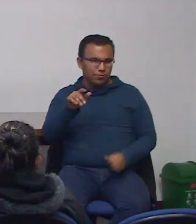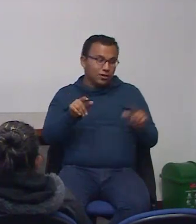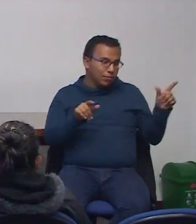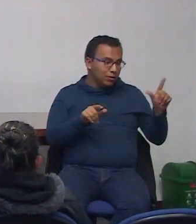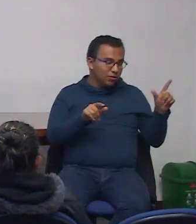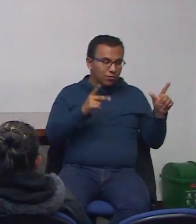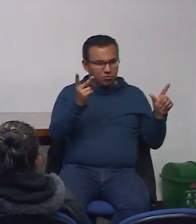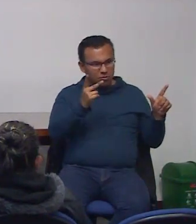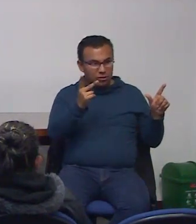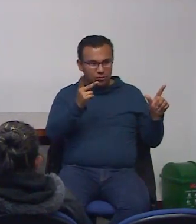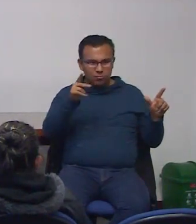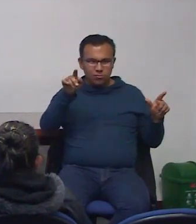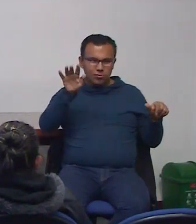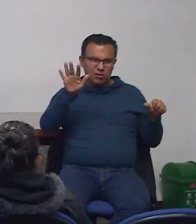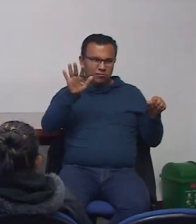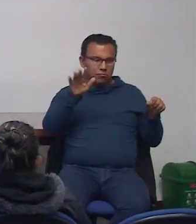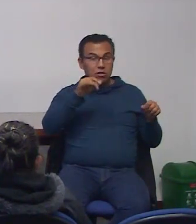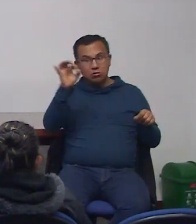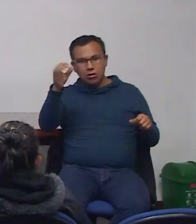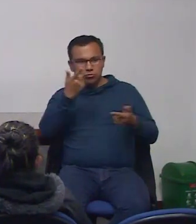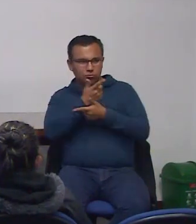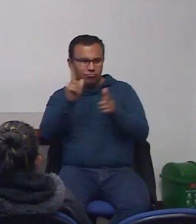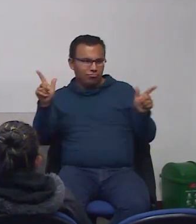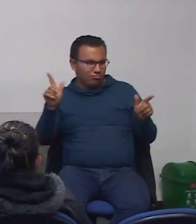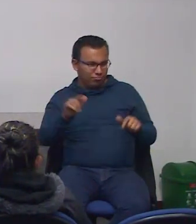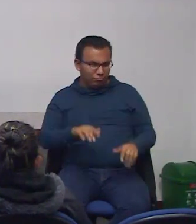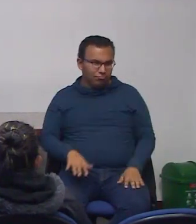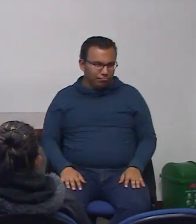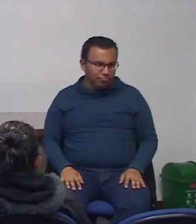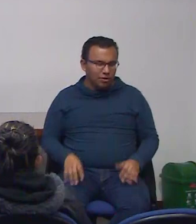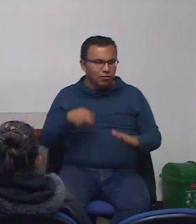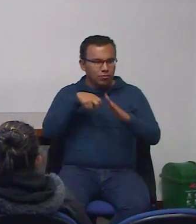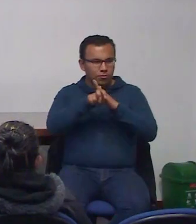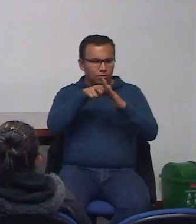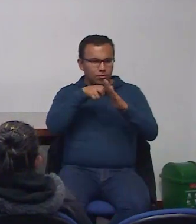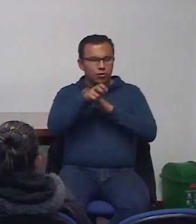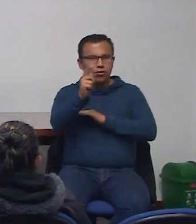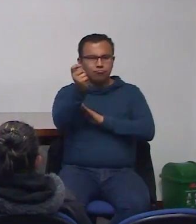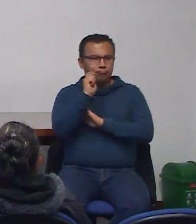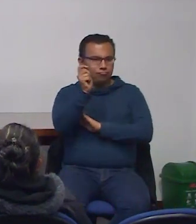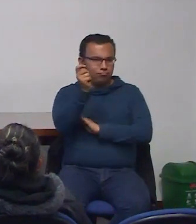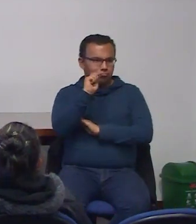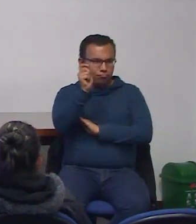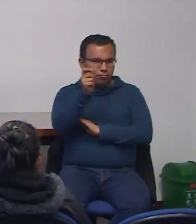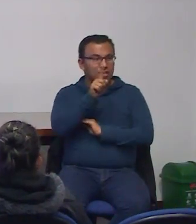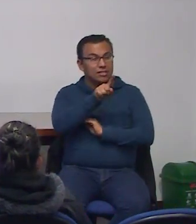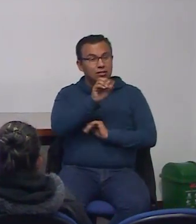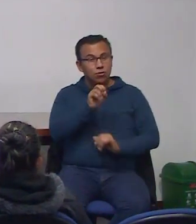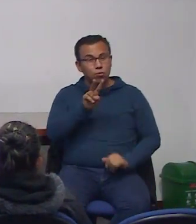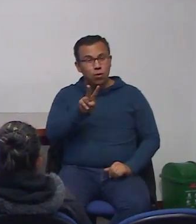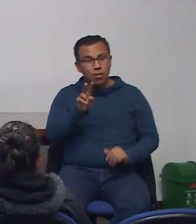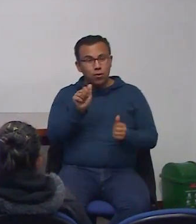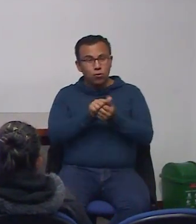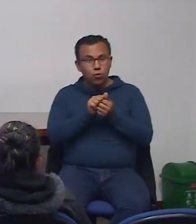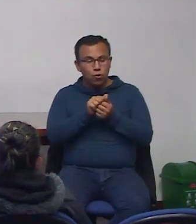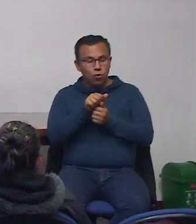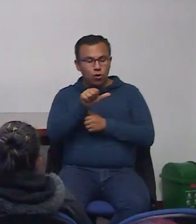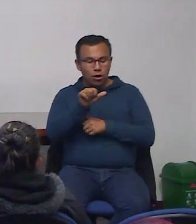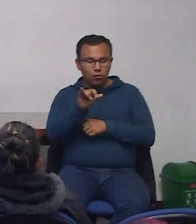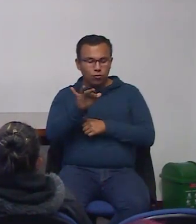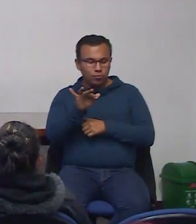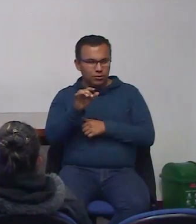viernes está ocupadísima los sábados entonces eh estamos en un jardín que se llama cometas que queda ahí en la 104 con autopista Norte